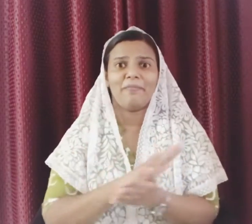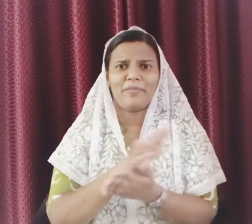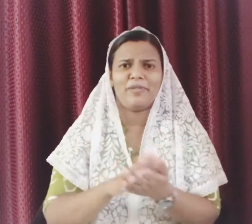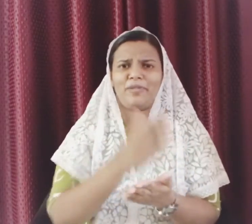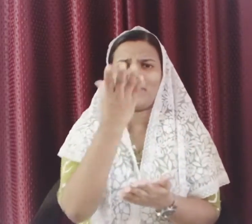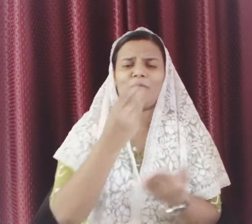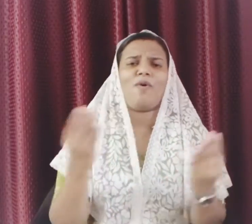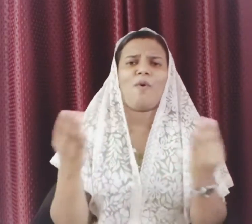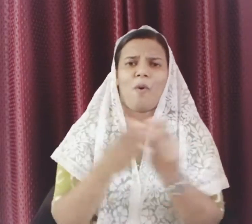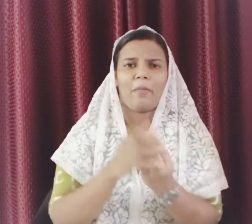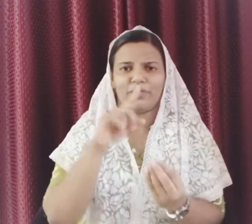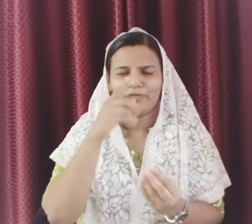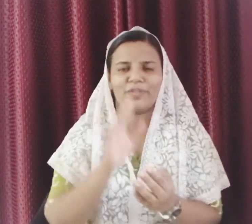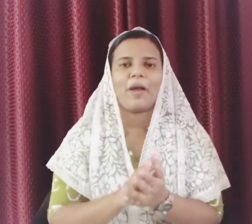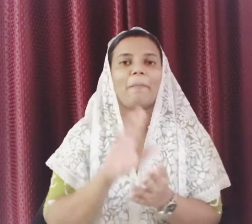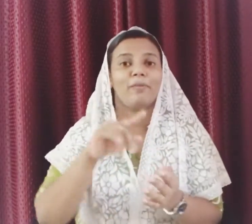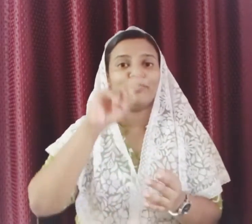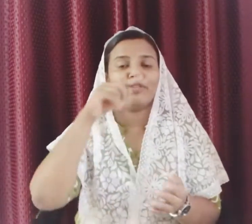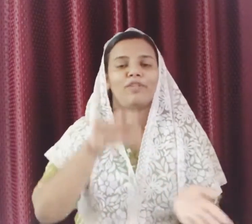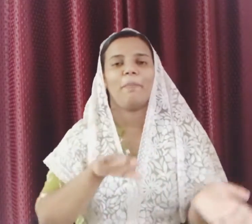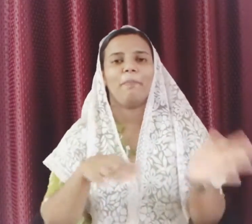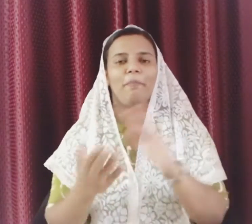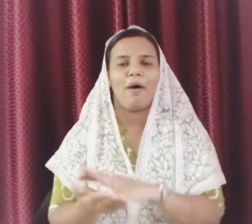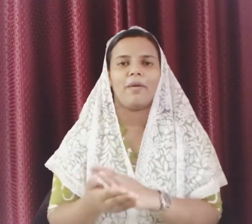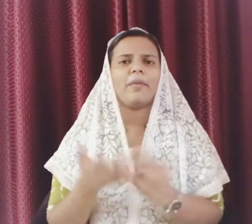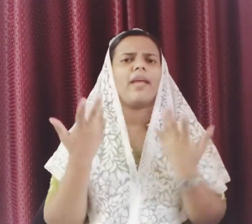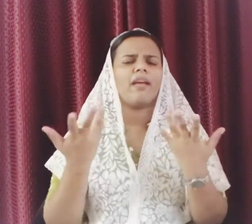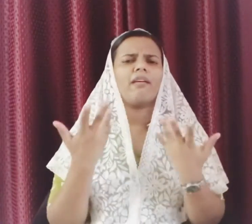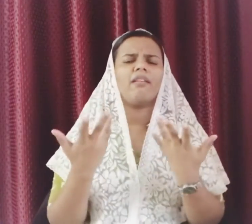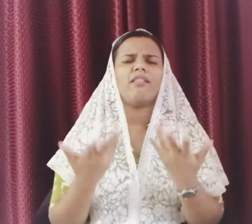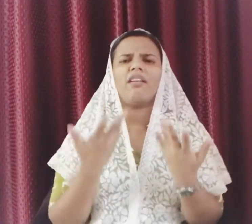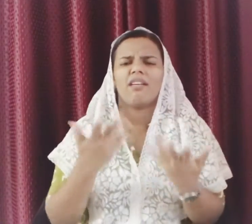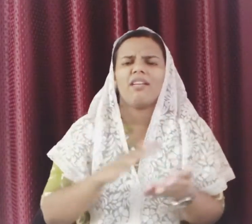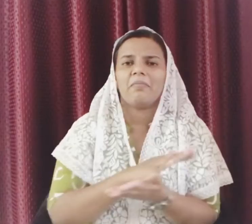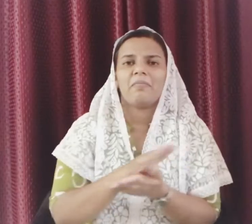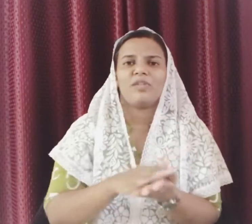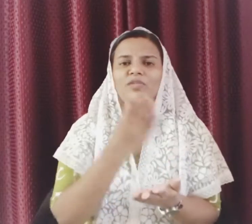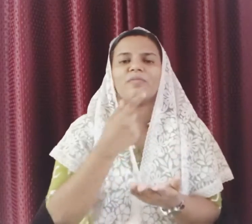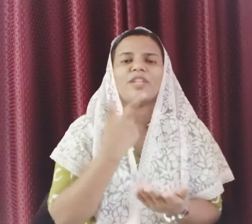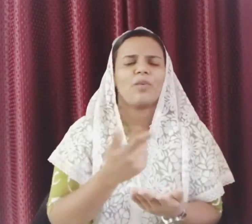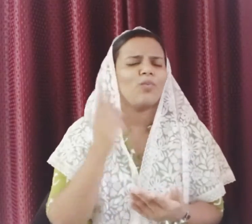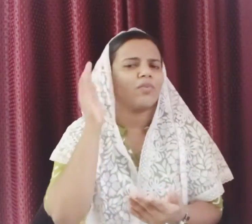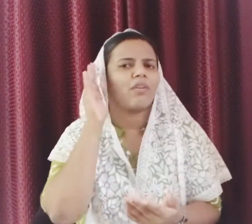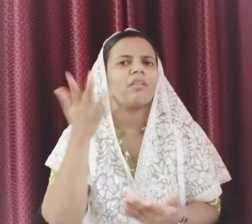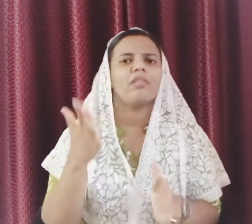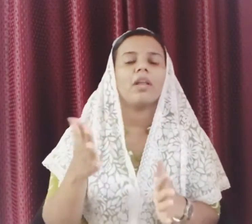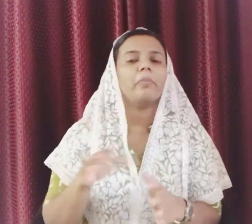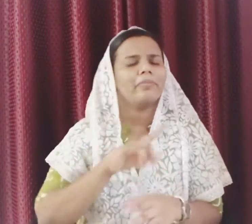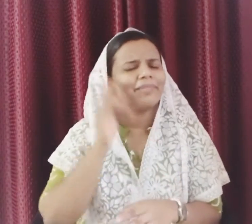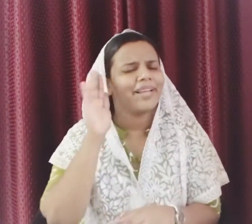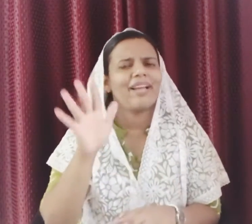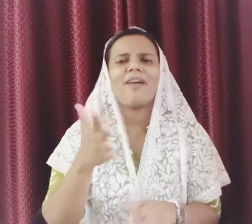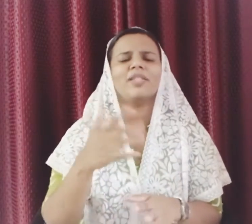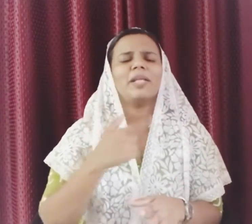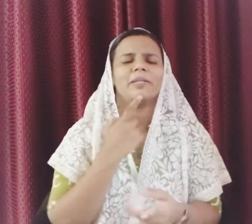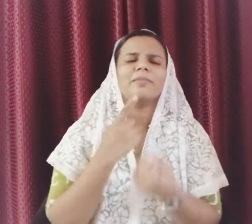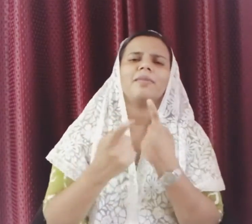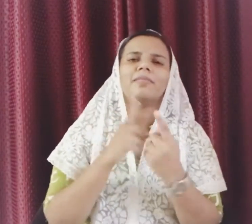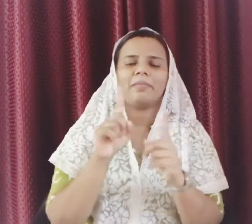ജീവിച്ച് നോക്കിയേ നിങ്ങളുടെ അനുഭവം മാറും. അപ്പോൾ ചോദിക്കുക, എങ്ങനെയാണ് സംസാരിക്കുന്നത്? എനിക്കൊന്നും കേൾക്കാൻ കഴിയും. ഒന്നും നിങ്ങൾ കേൾക്കണ്ട, നിങ്ങളൊന്ന് സംസാരിച്ച് തുടങ്ങിക്കേ.